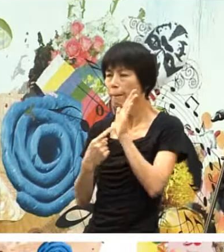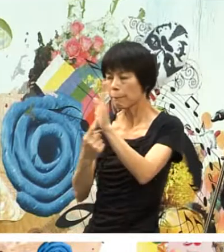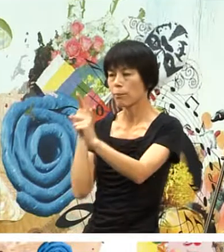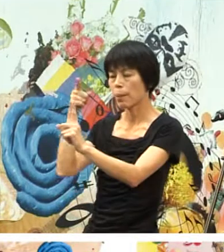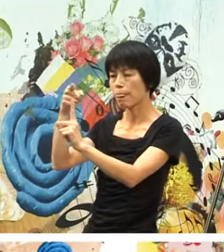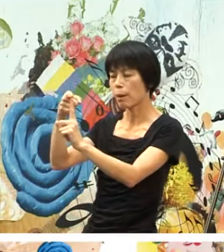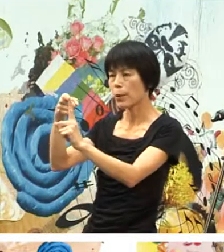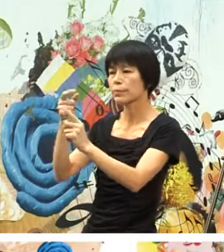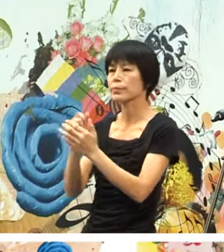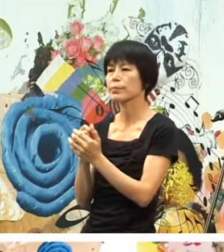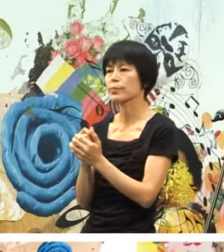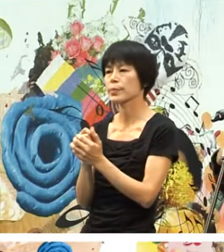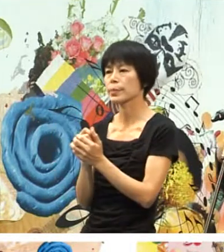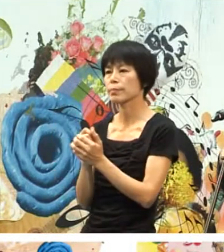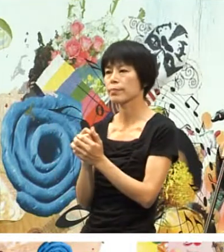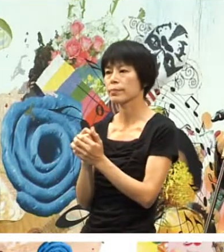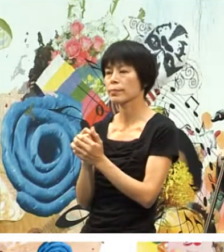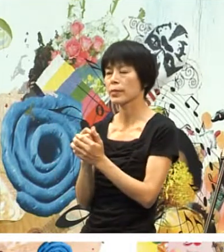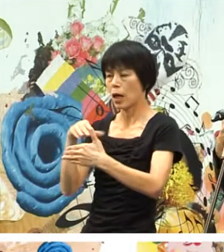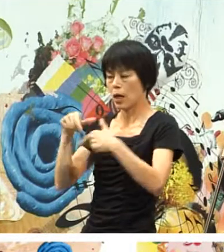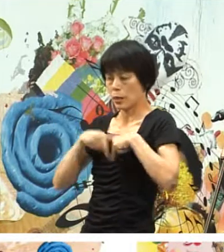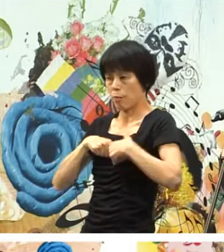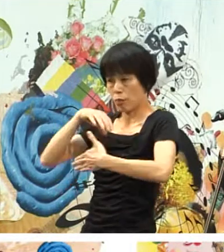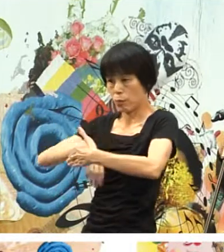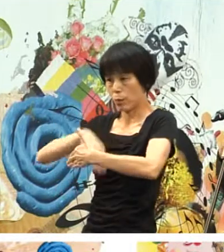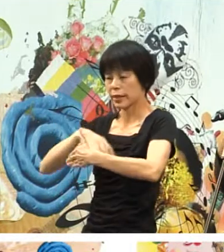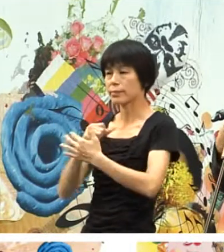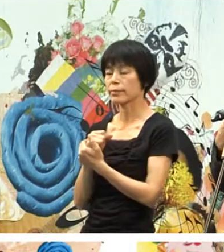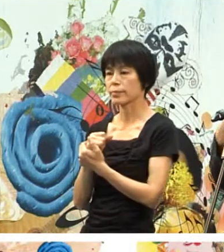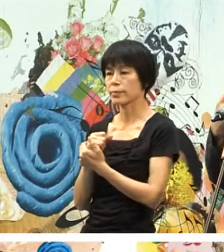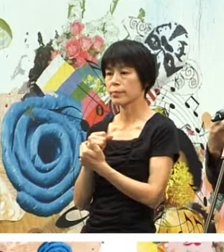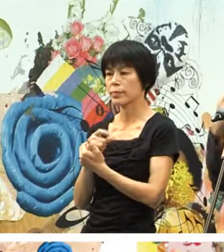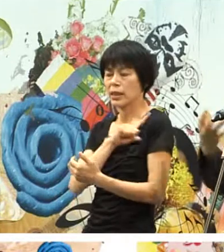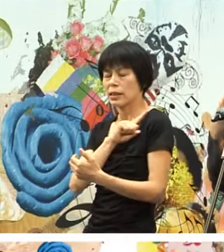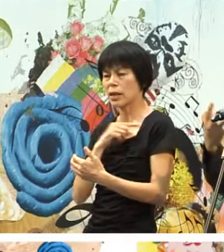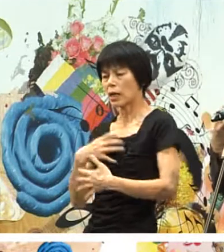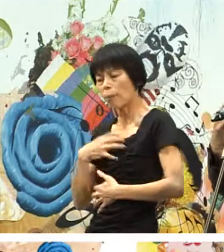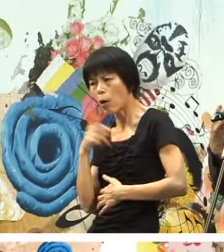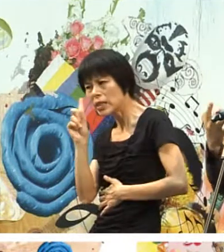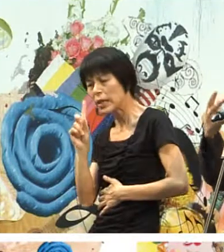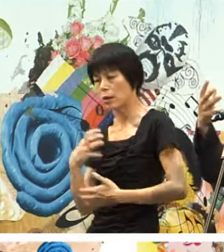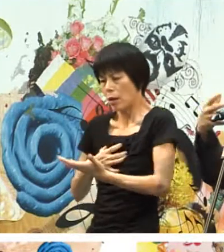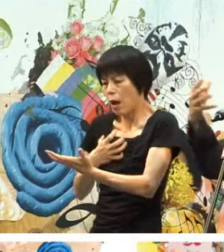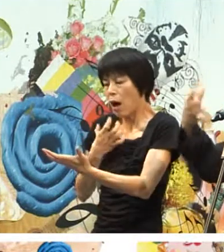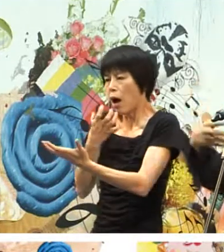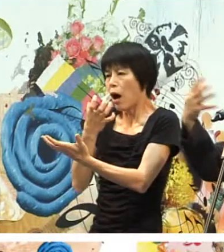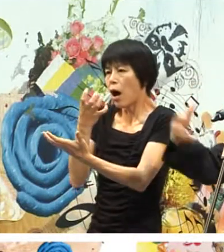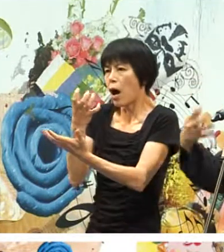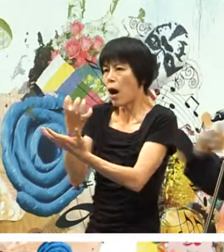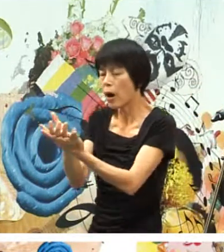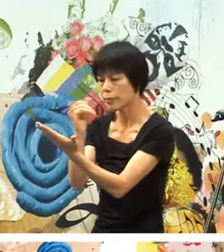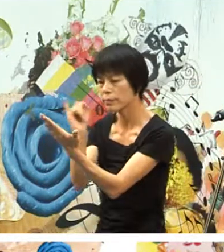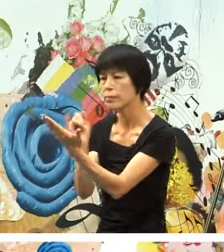的。就是將一種內心的自己看到、感覺到的東西用一個藝術的方